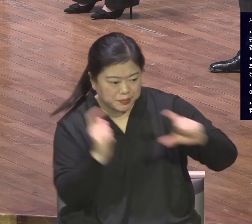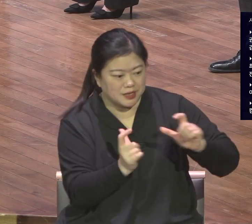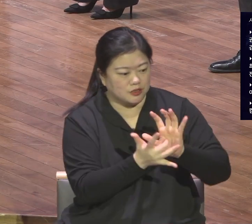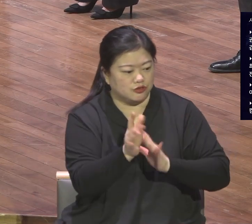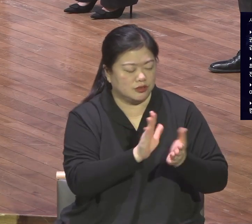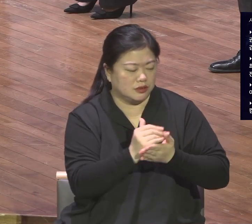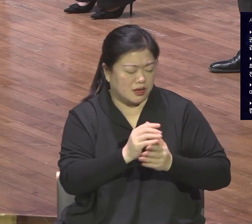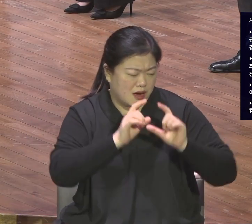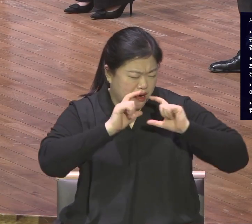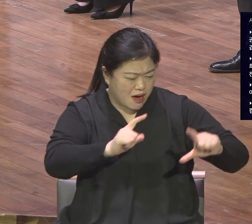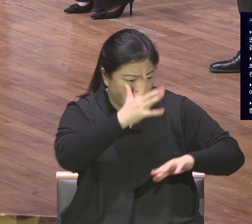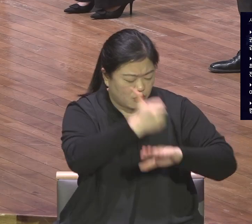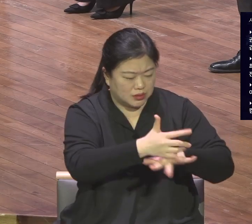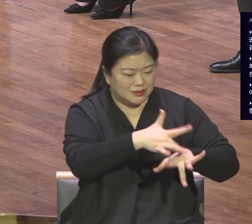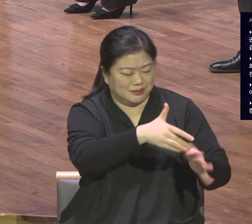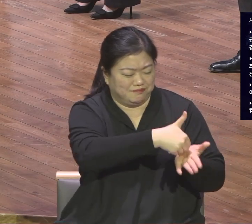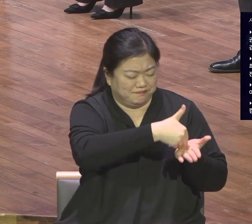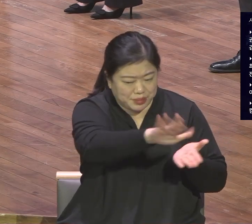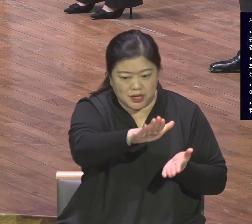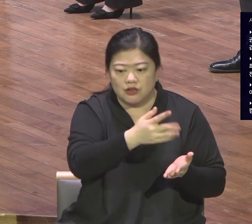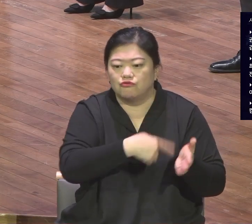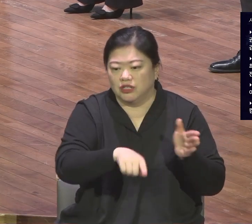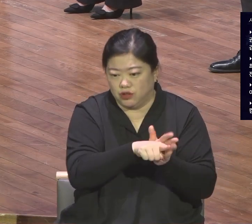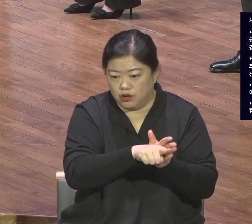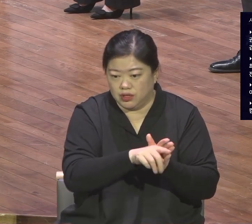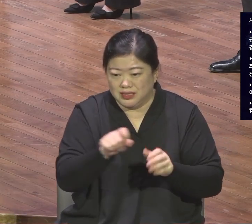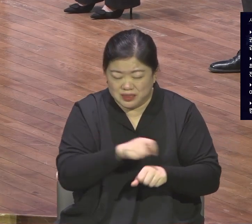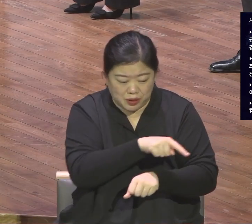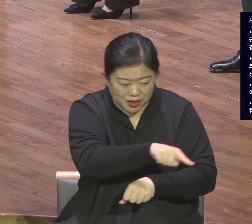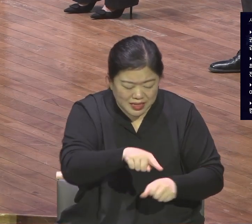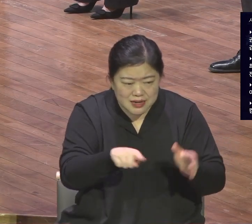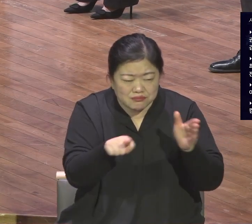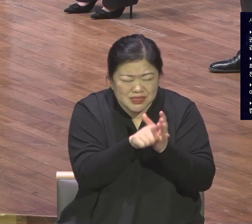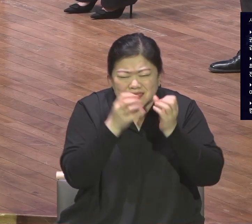주시옵소서. 함께 기도하며 나아가겠습니다.